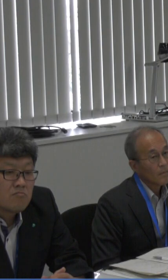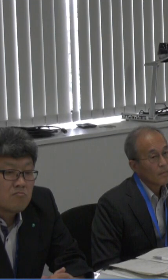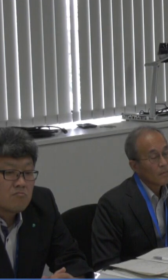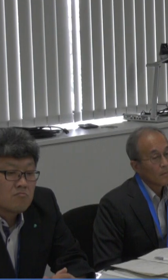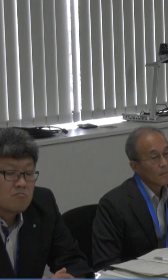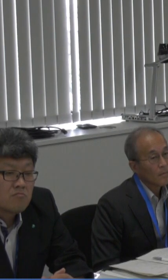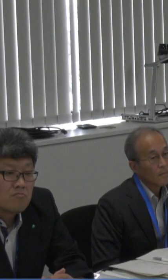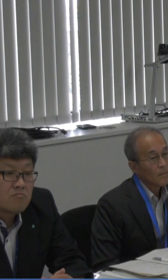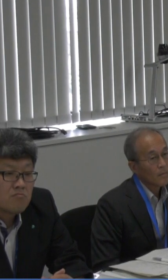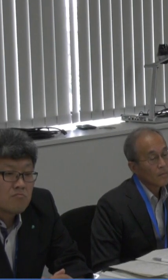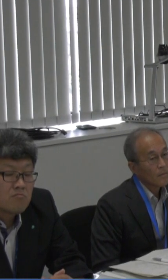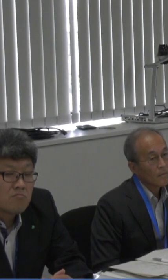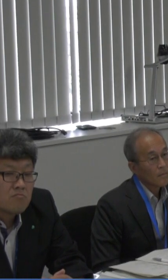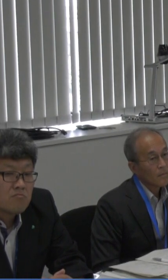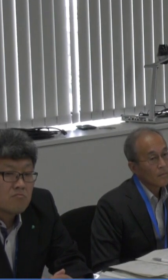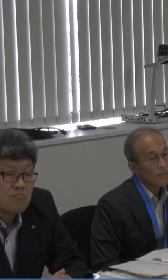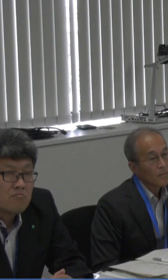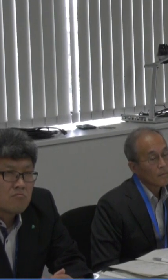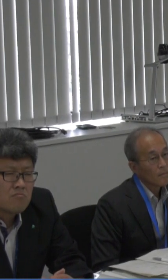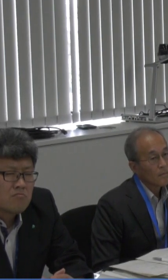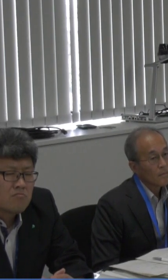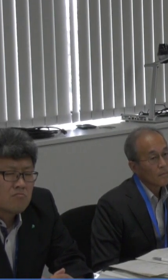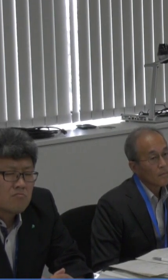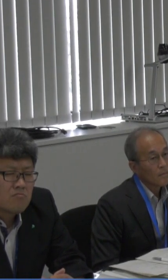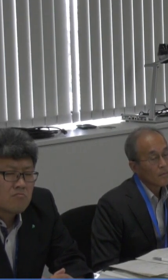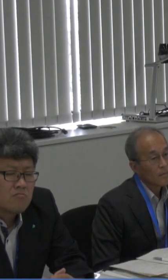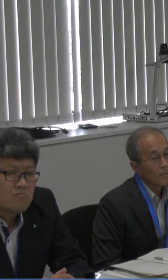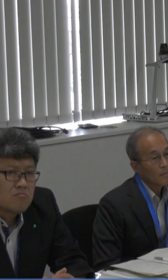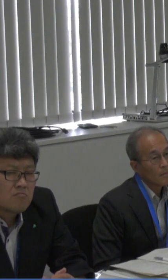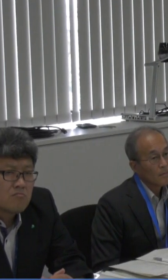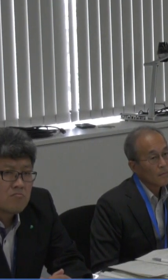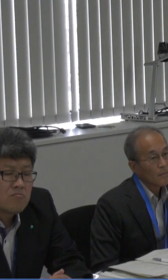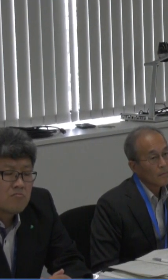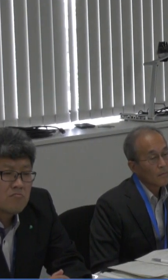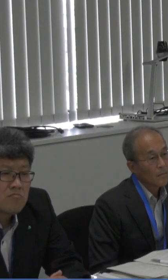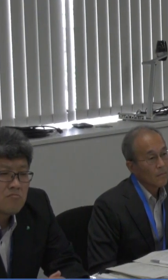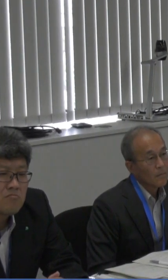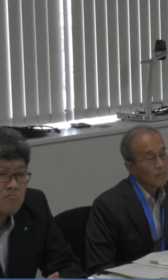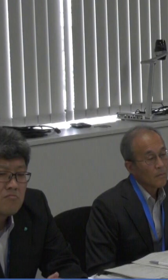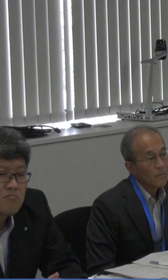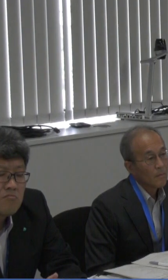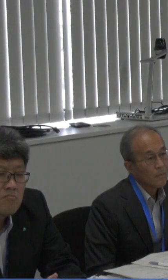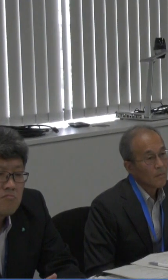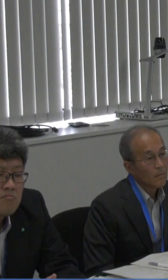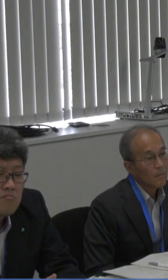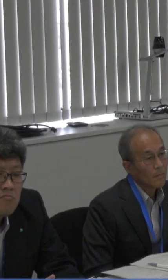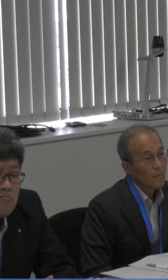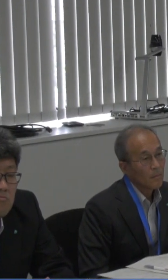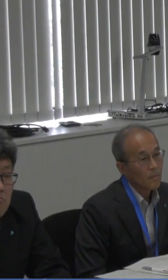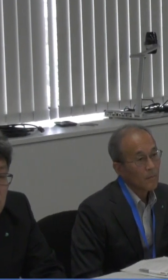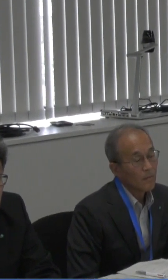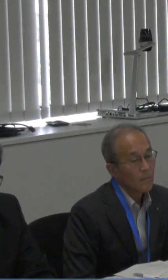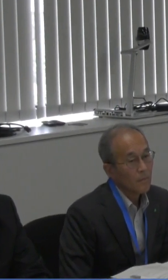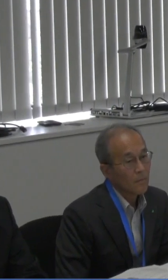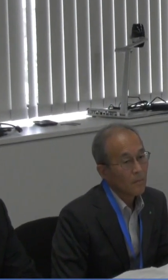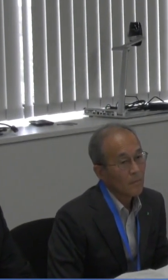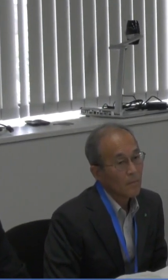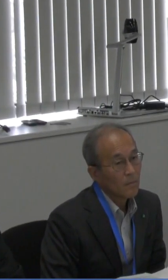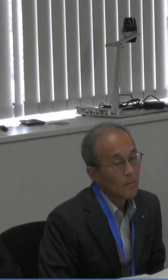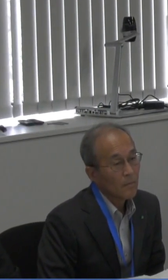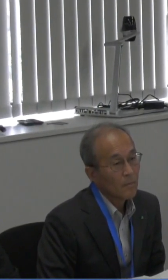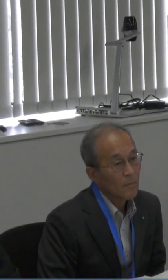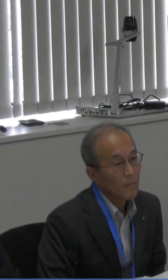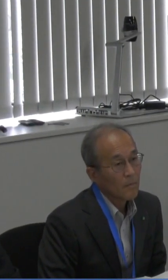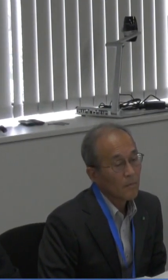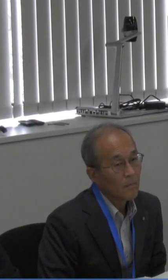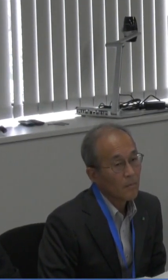の減免の方を行っておりまして、で令和5年度では竹吉さんが、基本料金